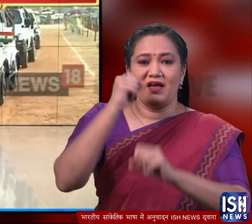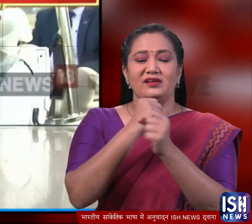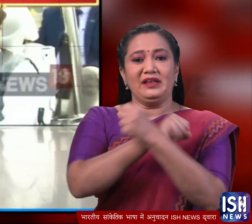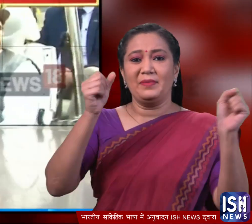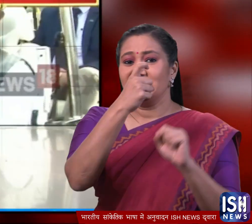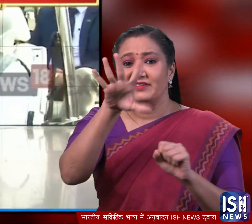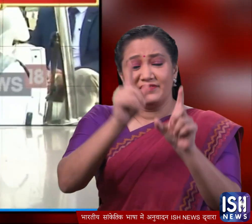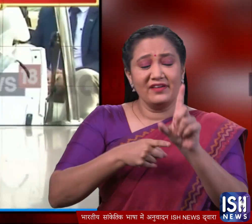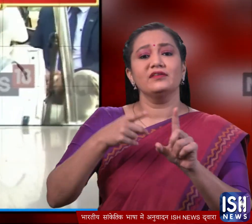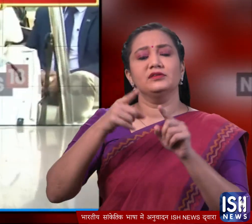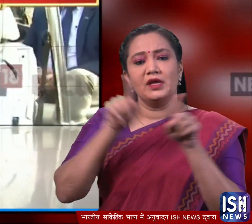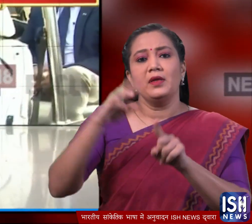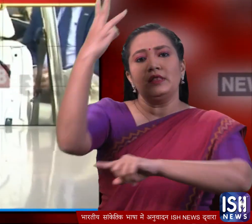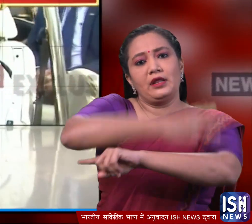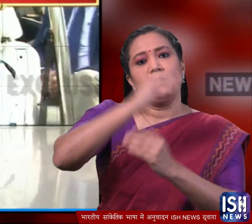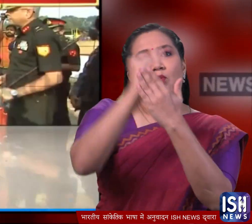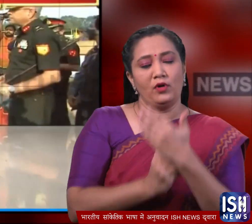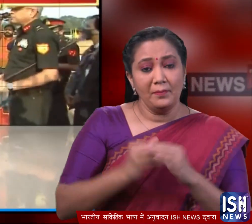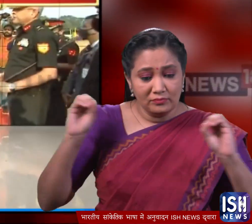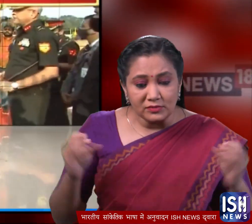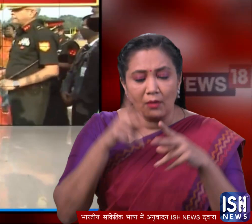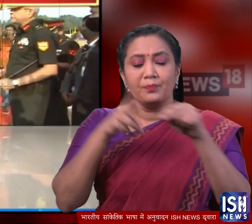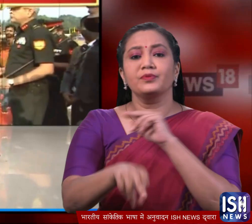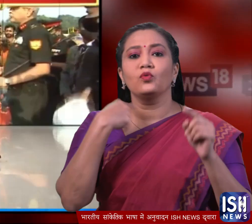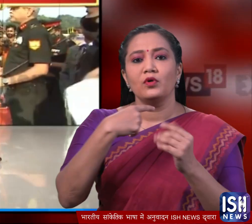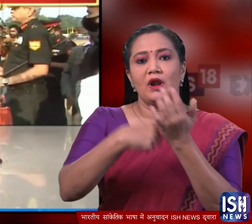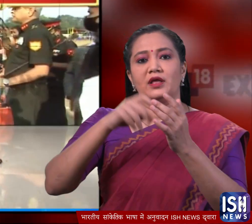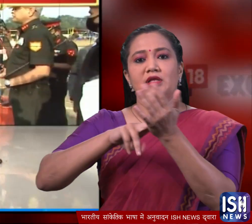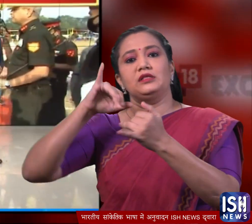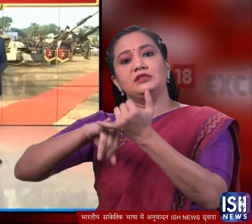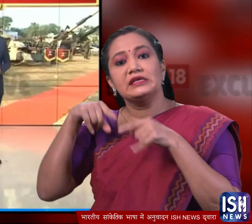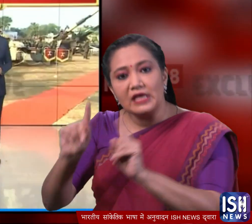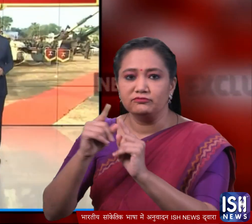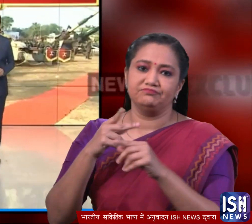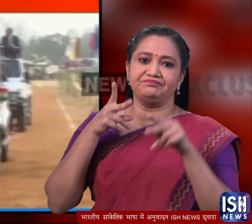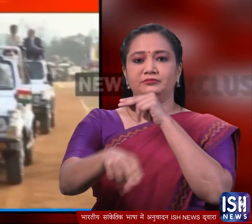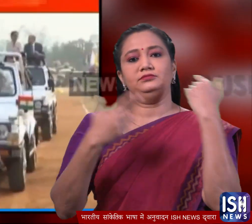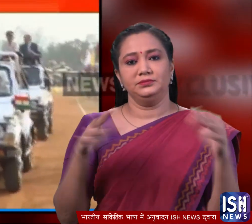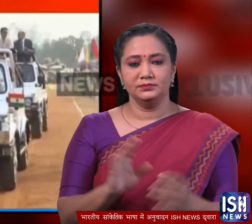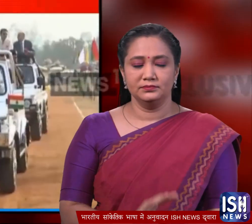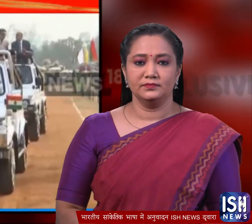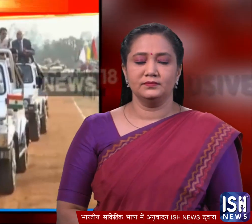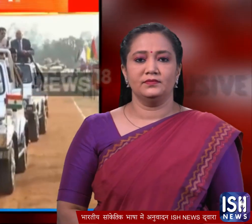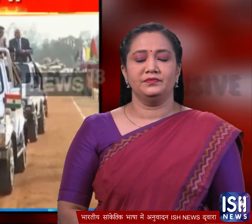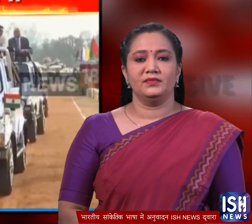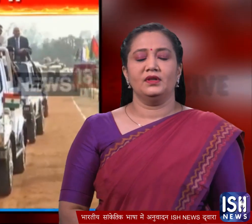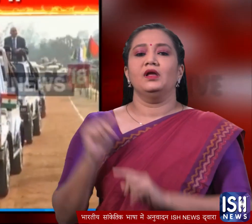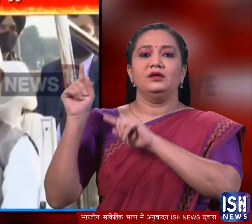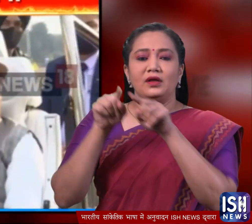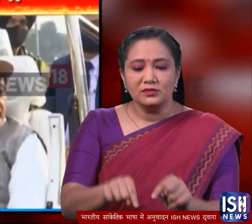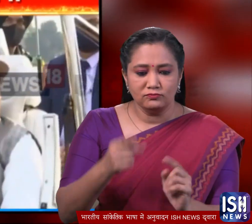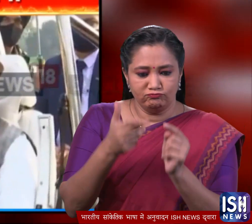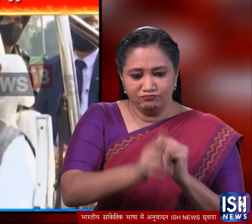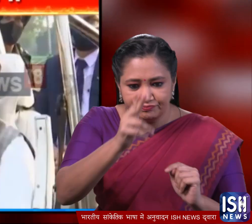महोत्सव के तहत झांसी में यह कार्यक्रम 3 दिन चलेगा, जिसका उद्घाटन रक्षा मंत्री राजनाथ सिंह ने किया। जिसके बाद वो